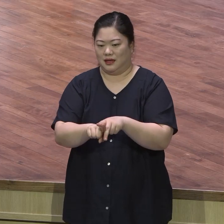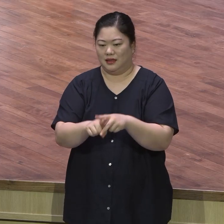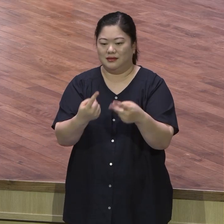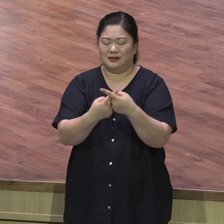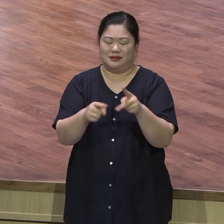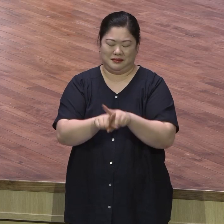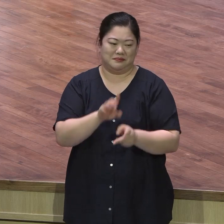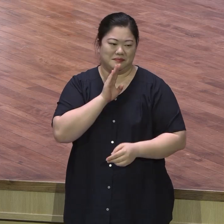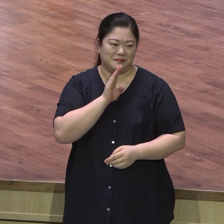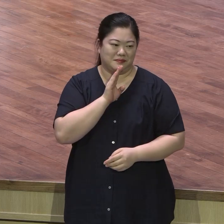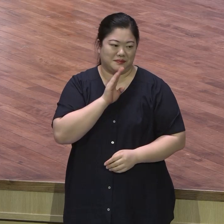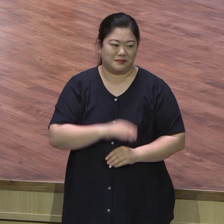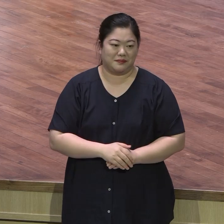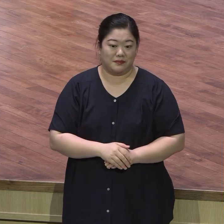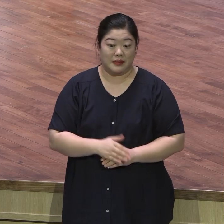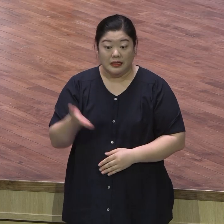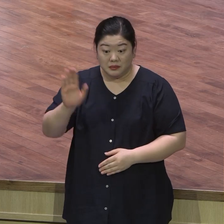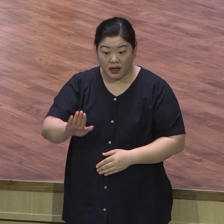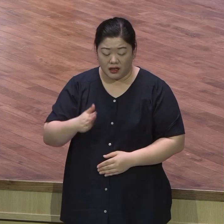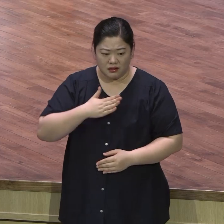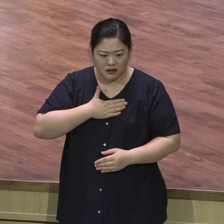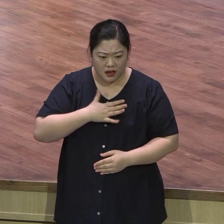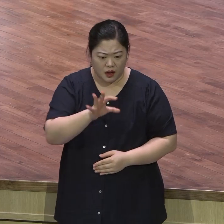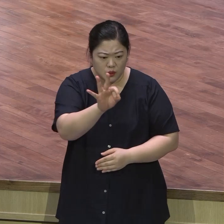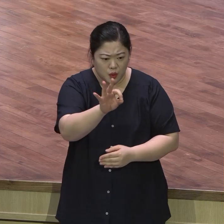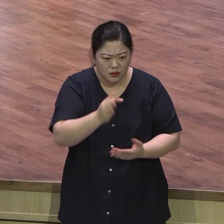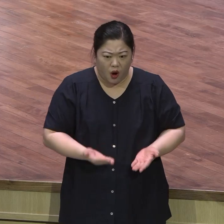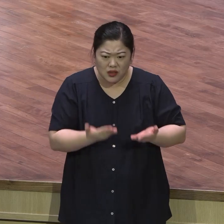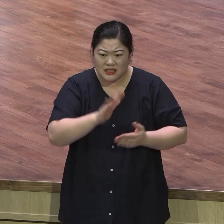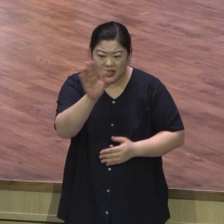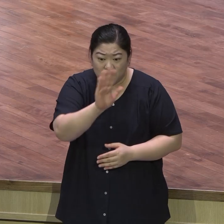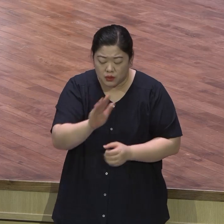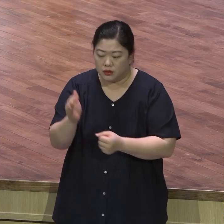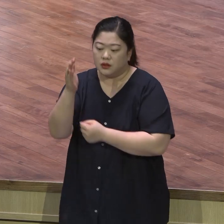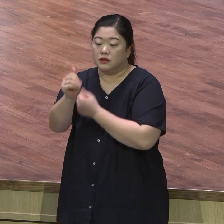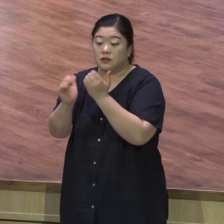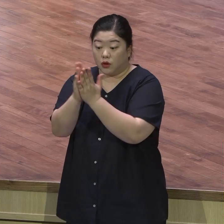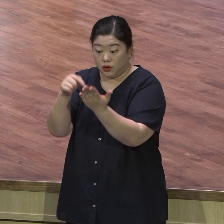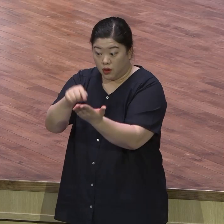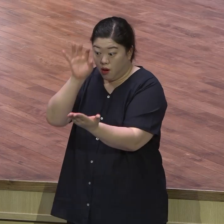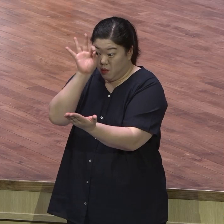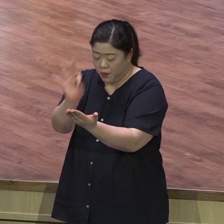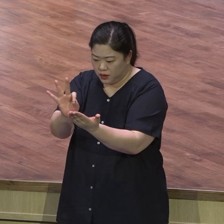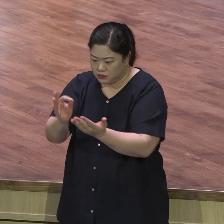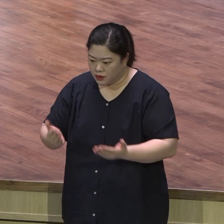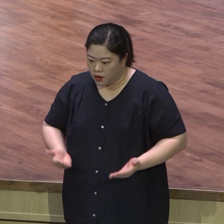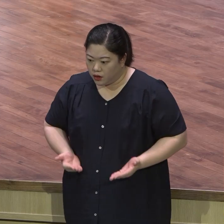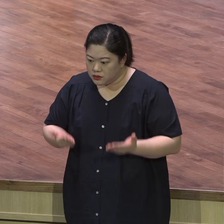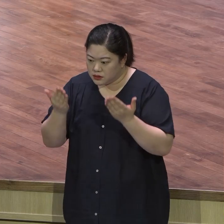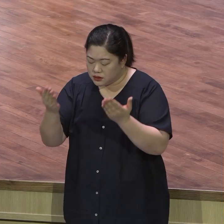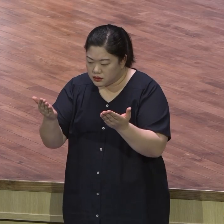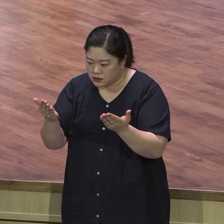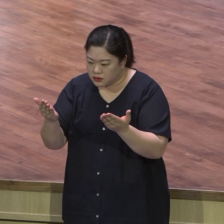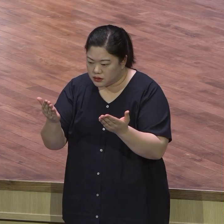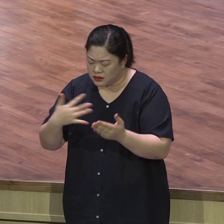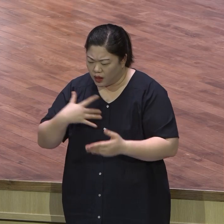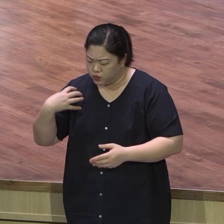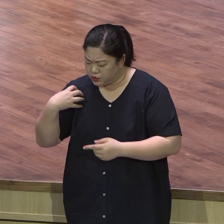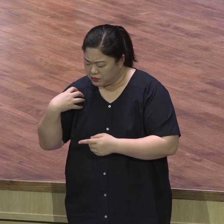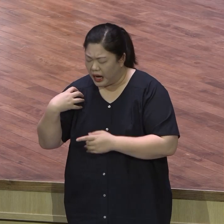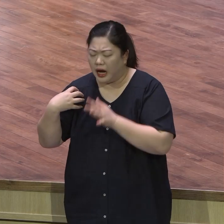그런데 성경적으로 보면 그 거부감 같은 것이 바람직하지 않다는 것입니다.